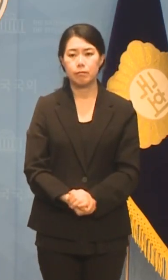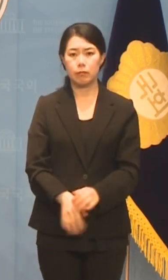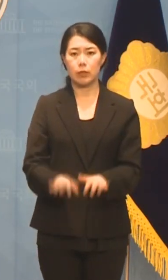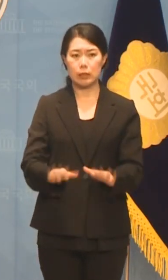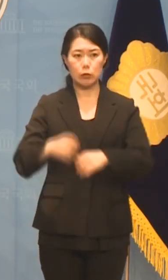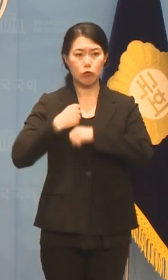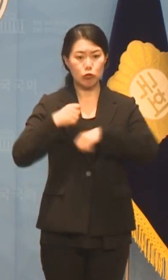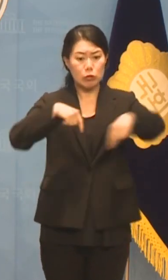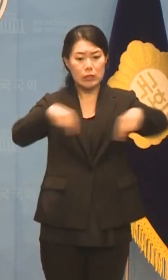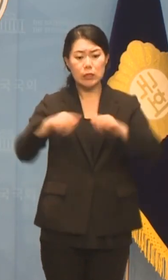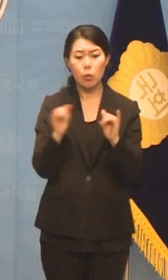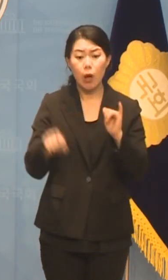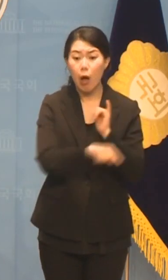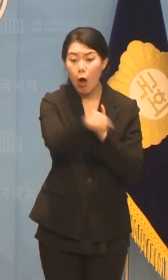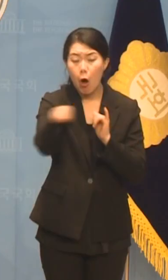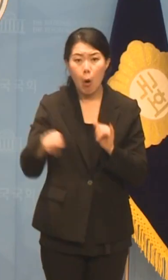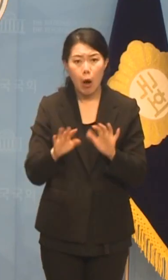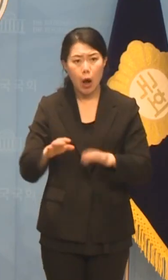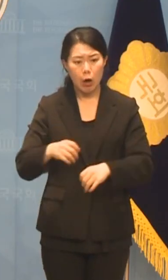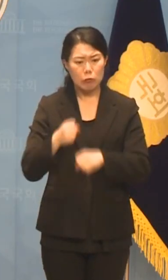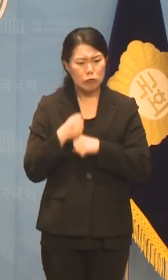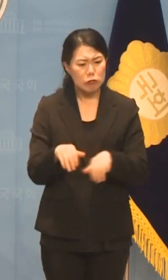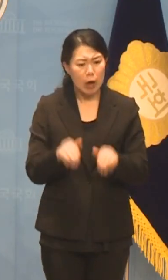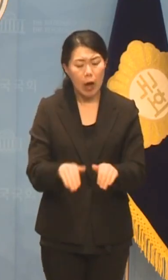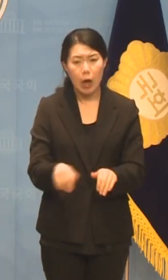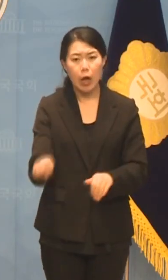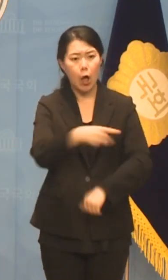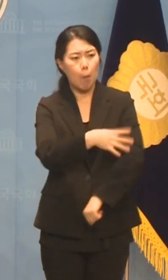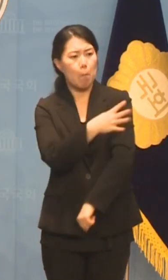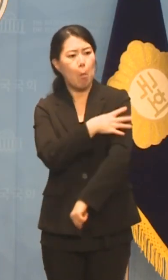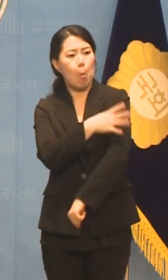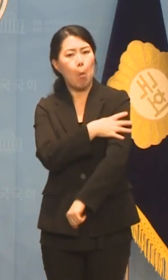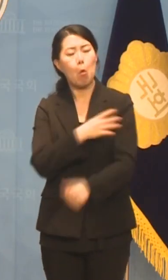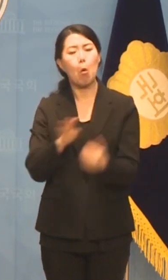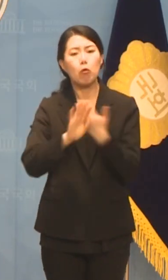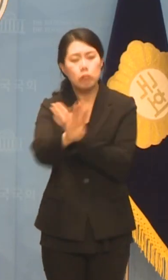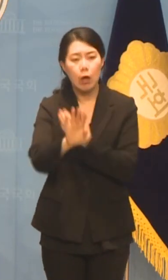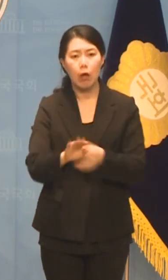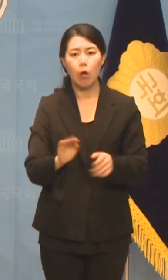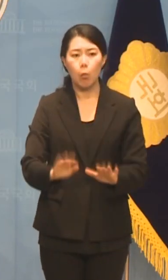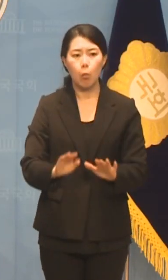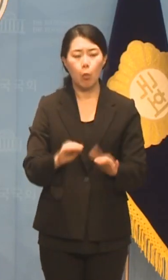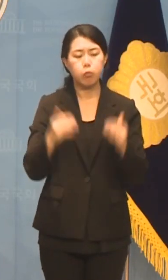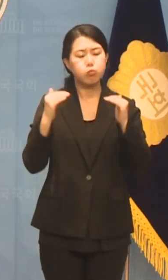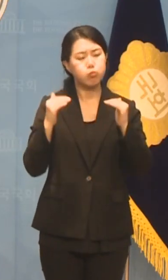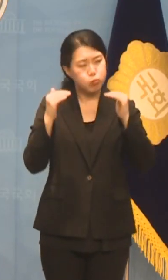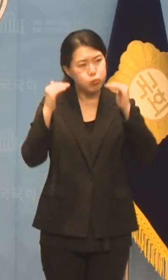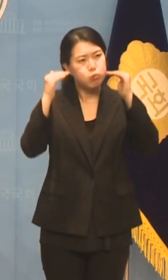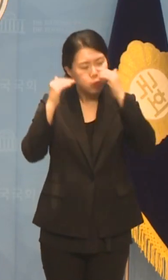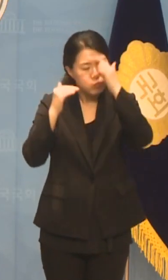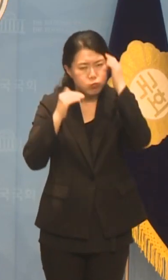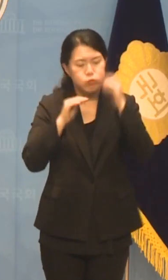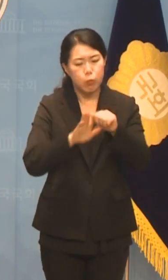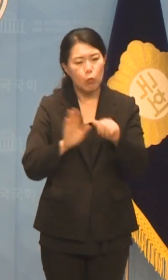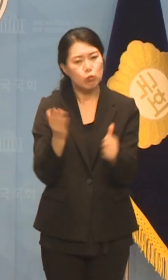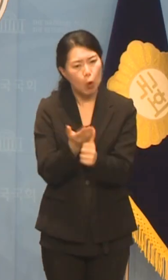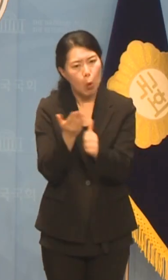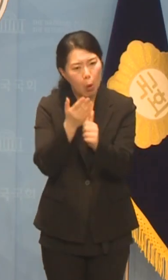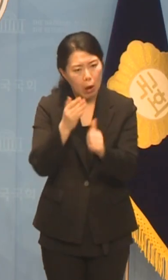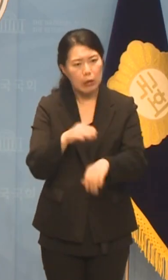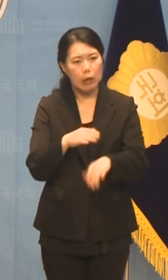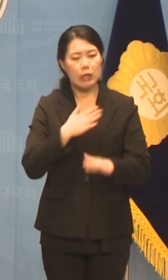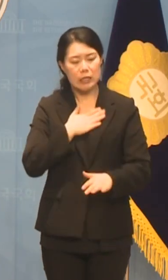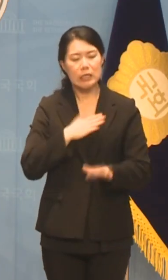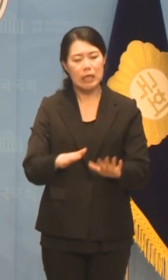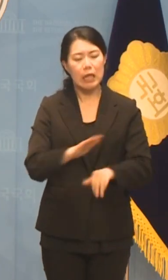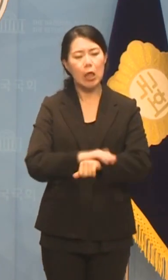지금 군지휘관 사위에서는 병사들이 병장을 달고 어느 정도 성숙해져 이제 자기 몫을 할